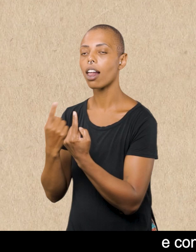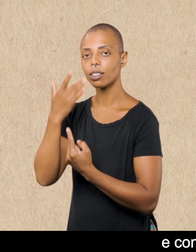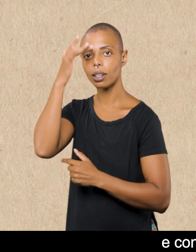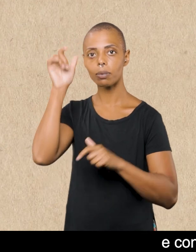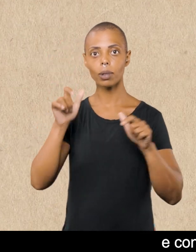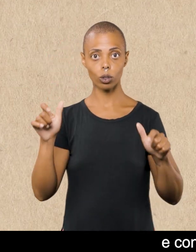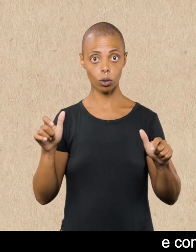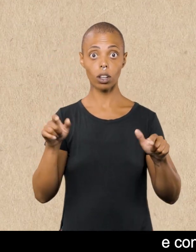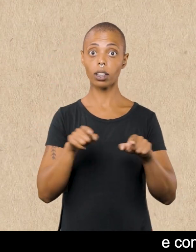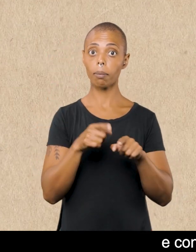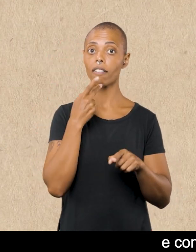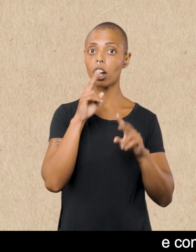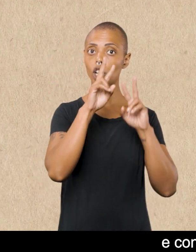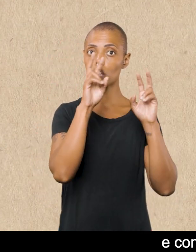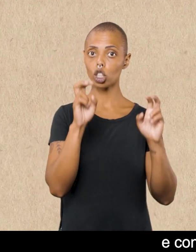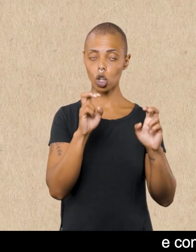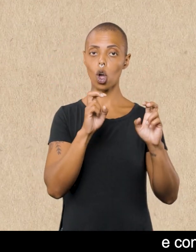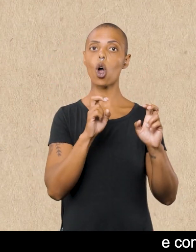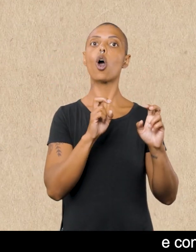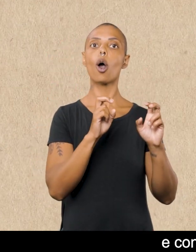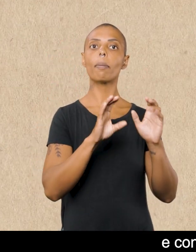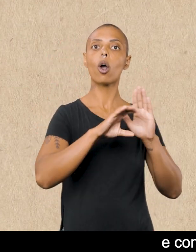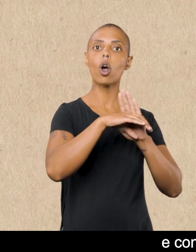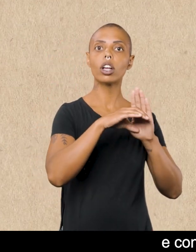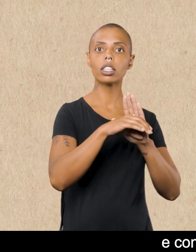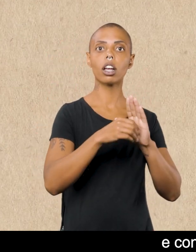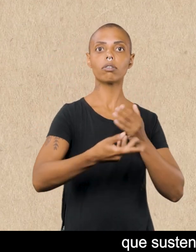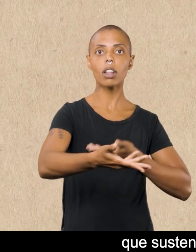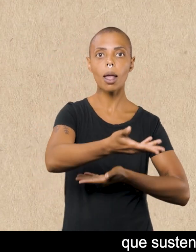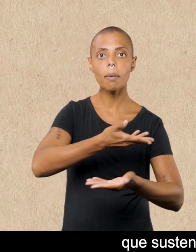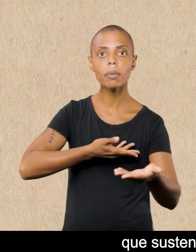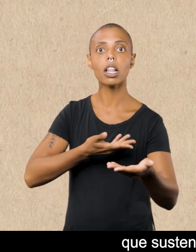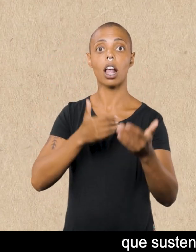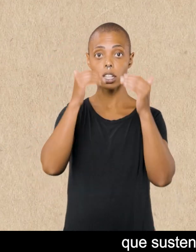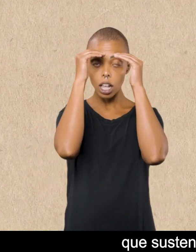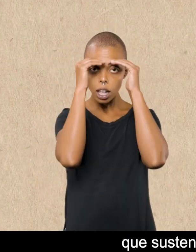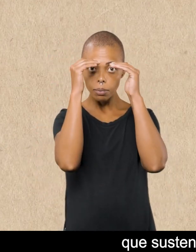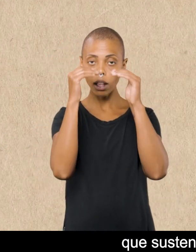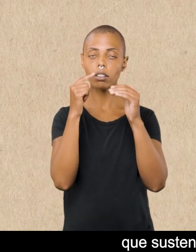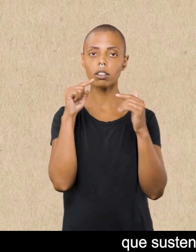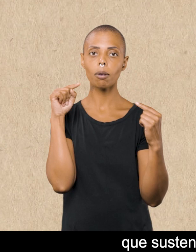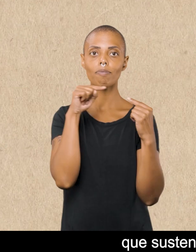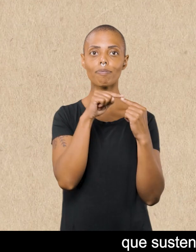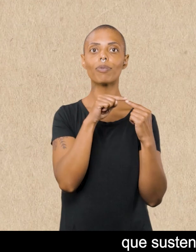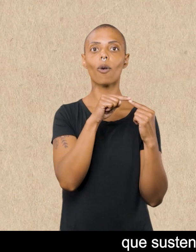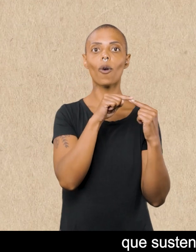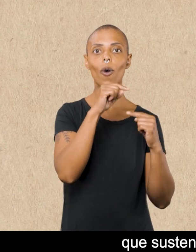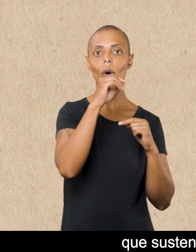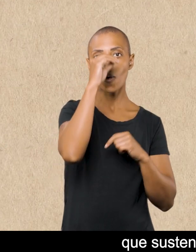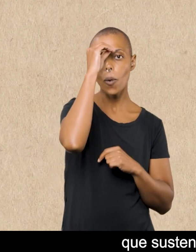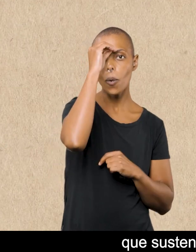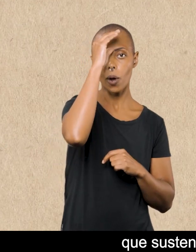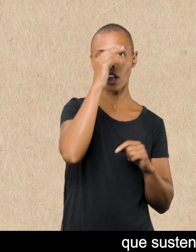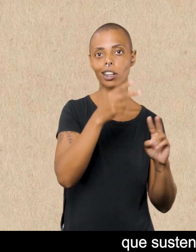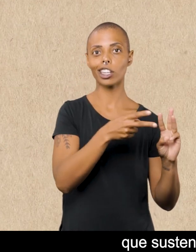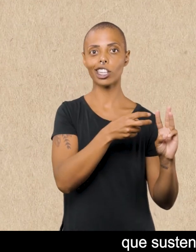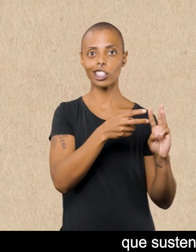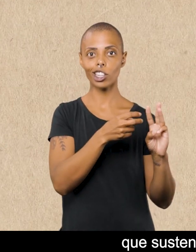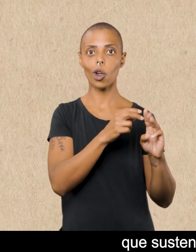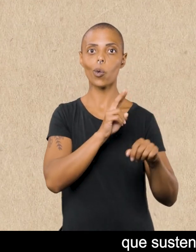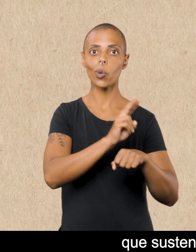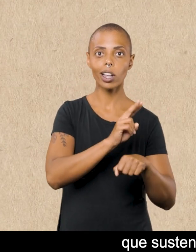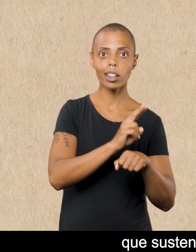sala falam da ética de estar em boas relações e consideram conceitos de reciprocidade e respeito